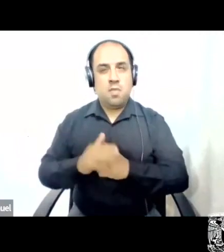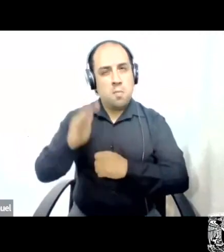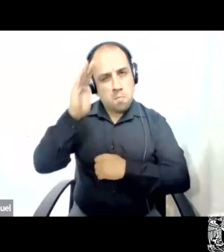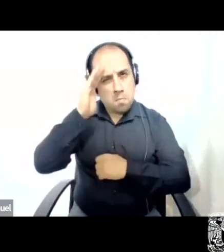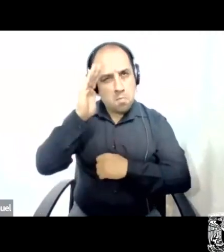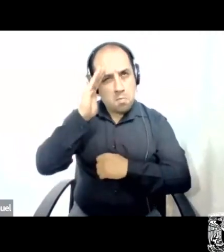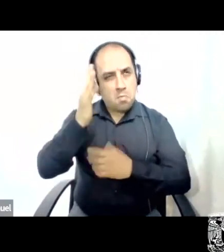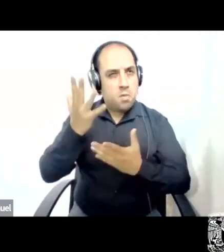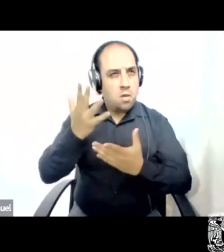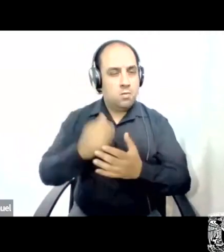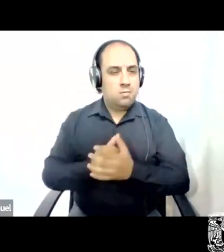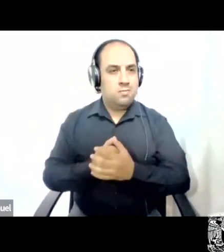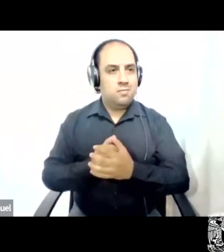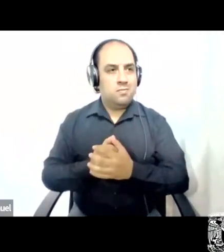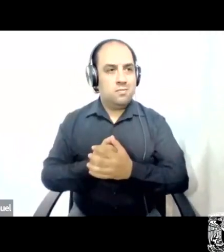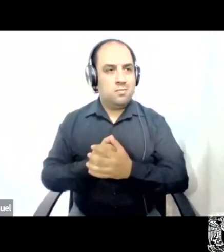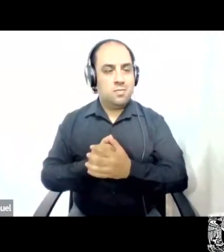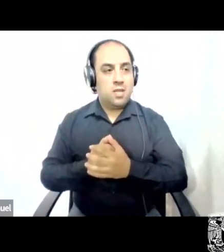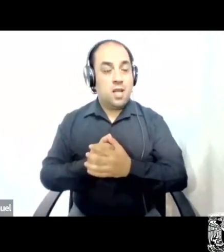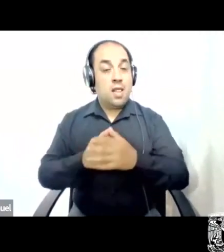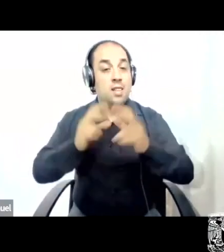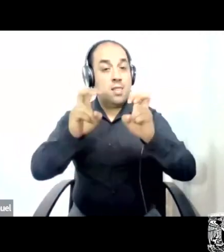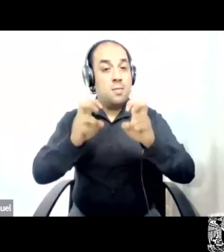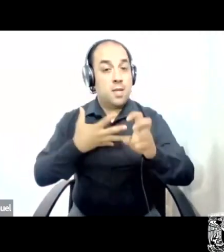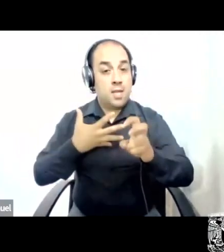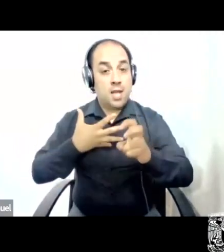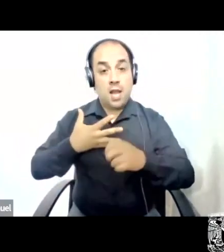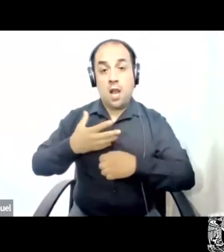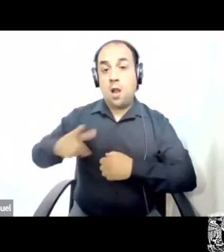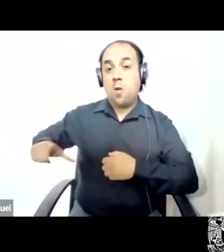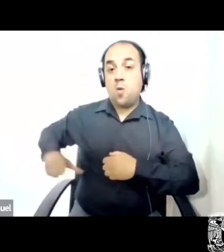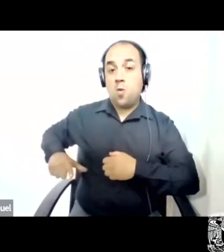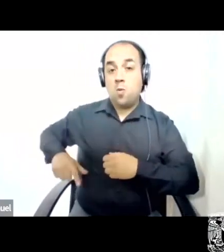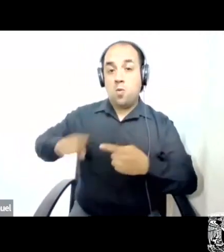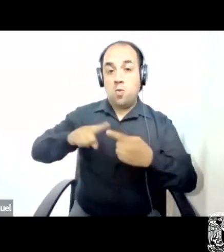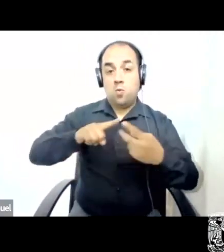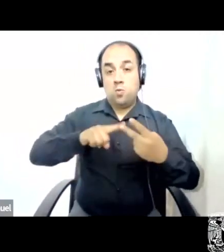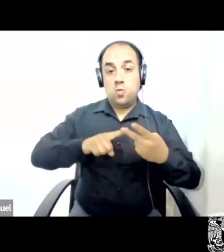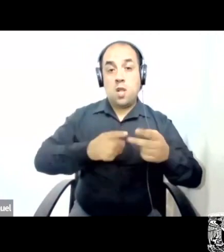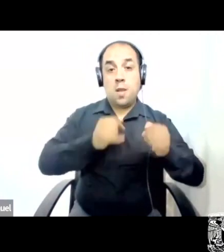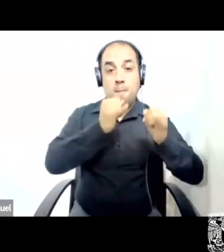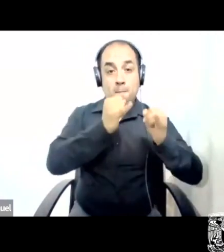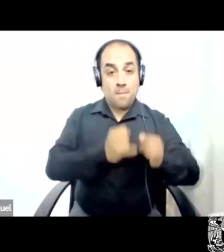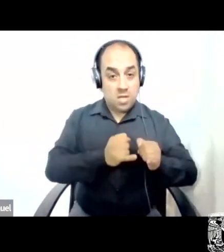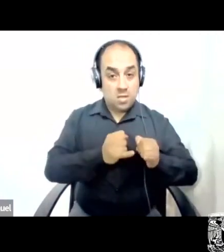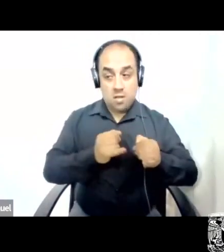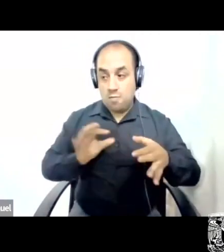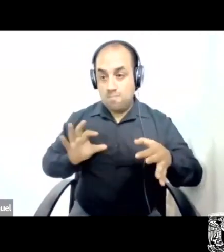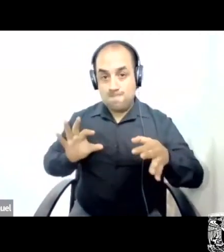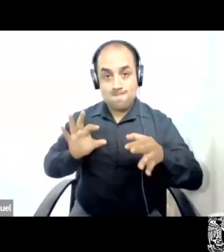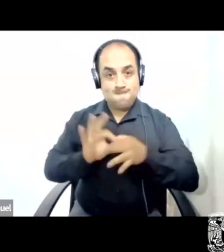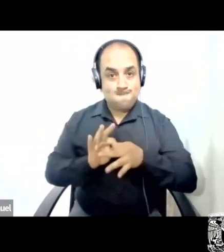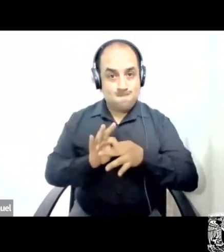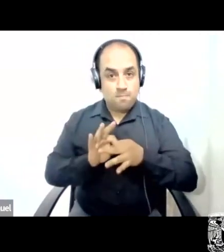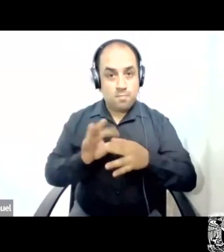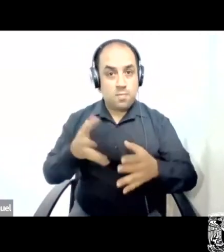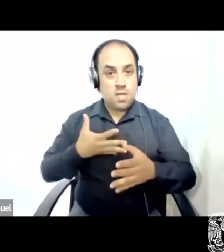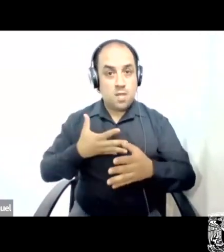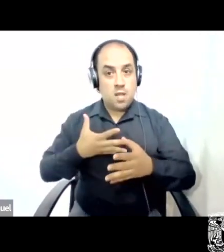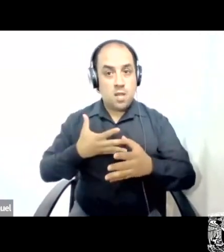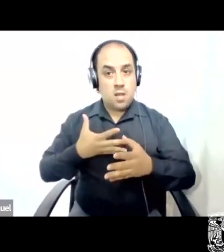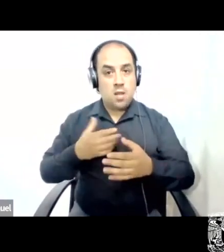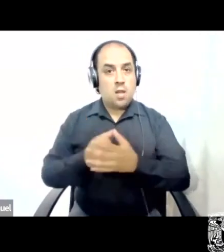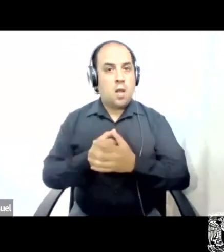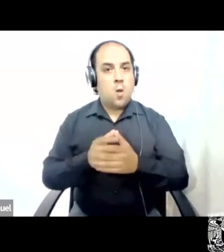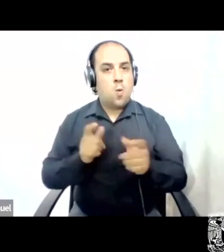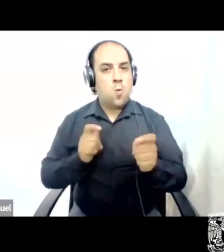Pensemos el papel que tiene el Estado y el individuo dentro de este sistema y que nos implica un ser, estar neoliberal, ¿no?